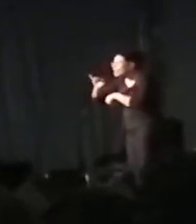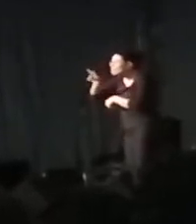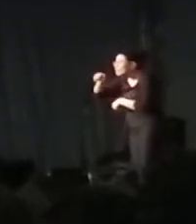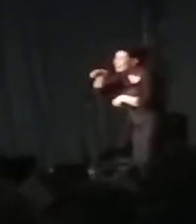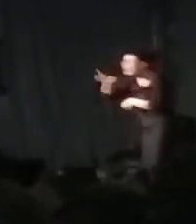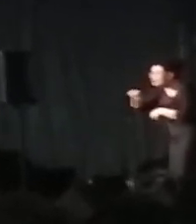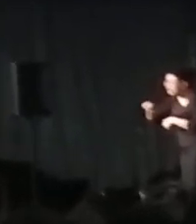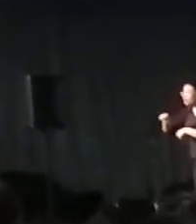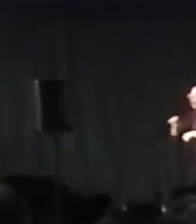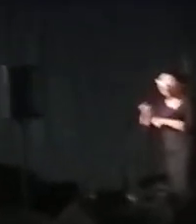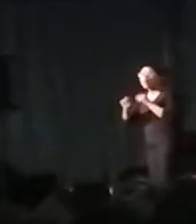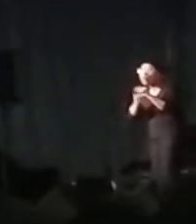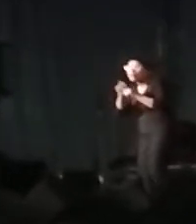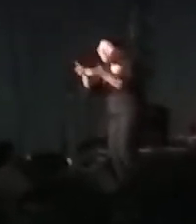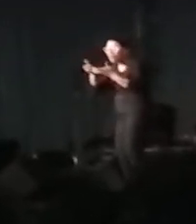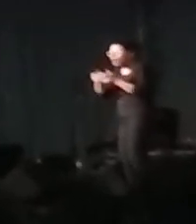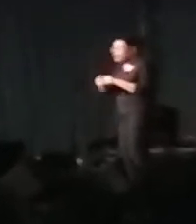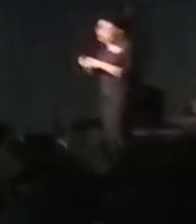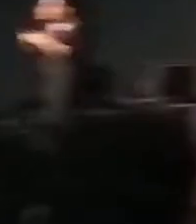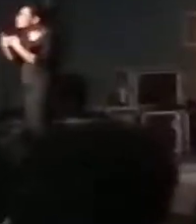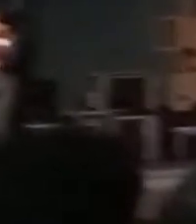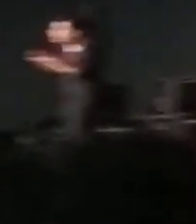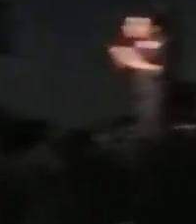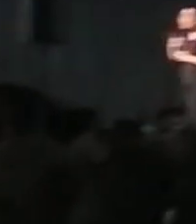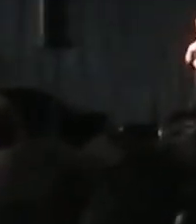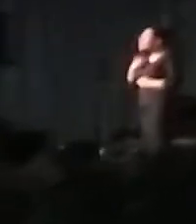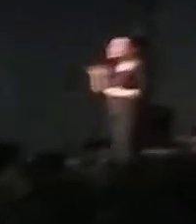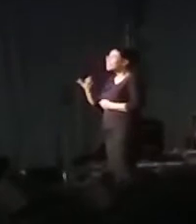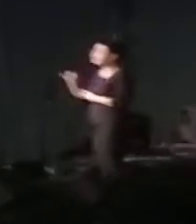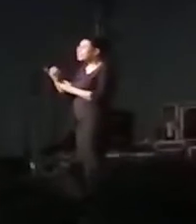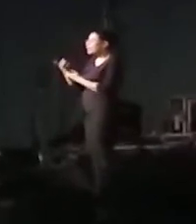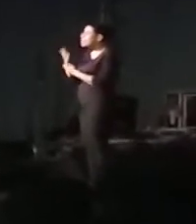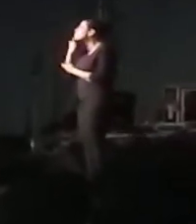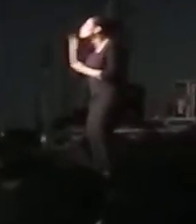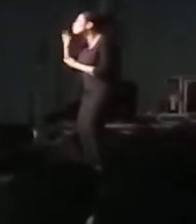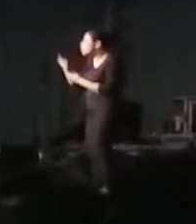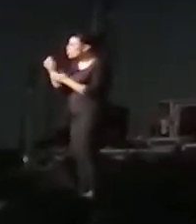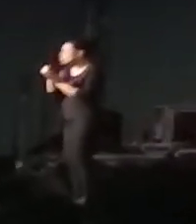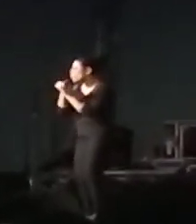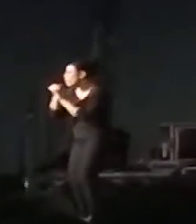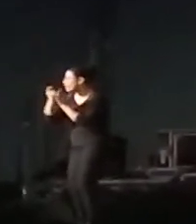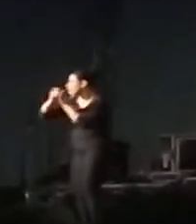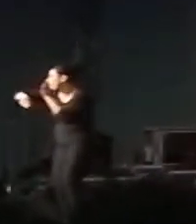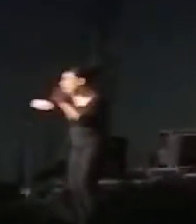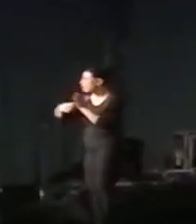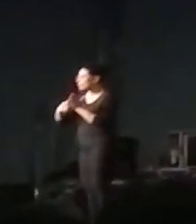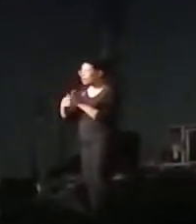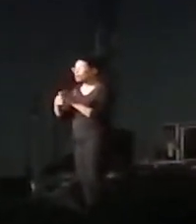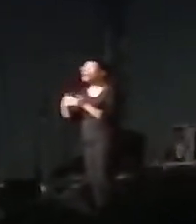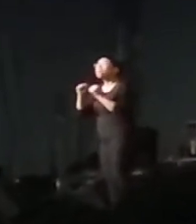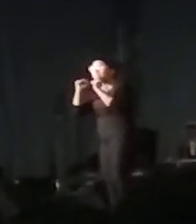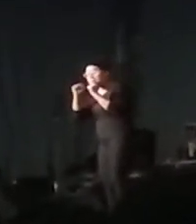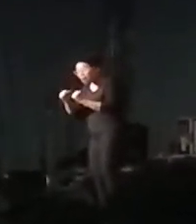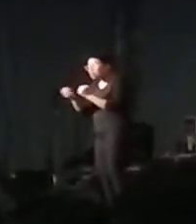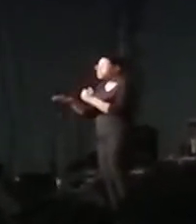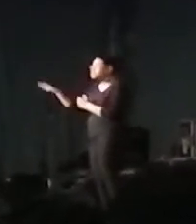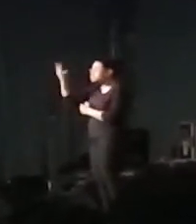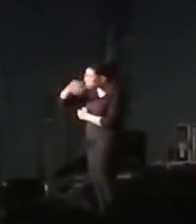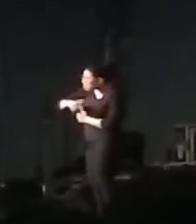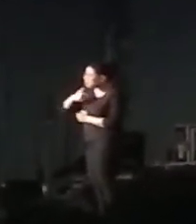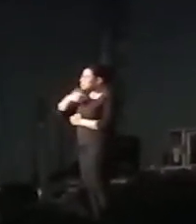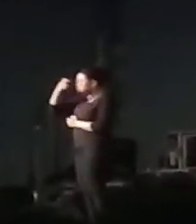Ivana? Eu falei, não, é que eu tô pedindo, vim pela Jane, me pediu. pode entrar, sou eu. Aí eu expliquei